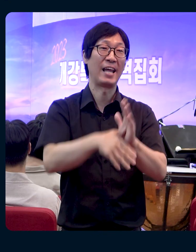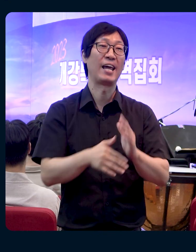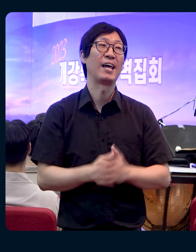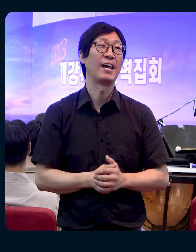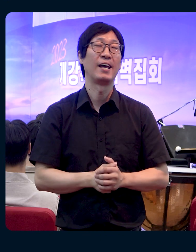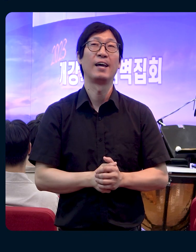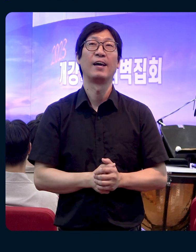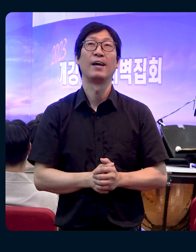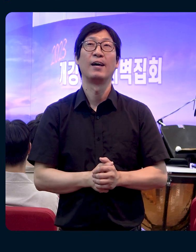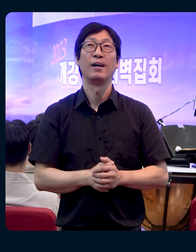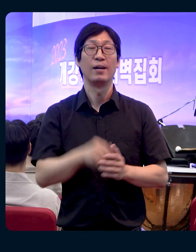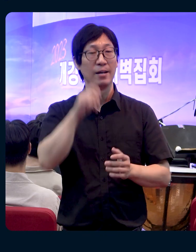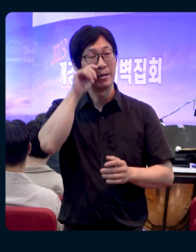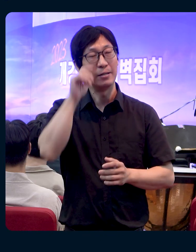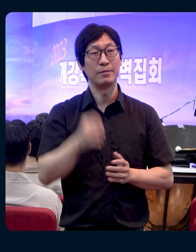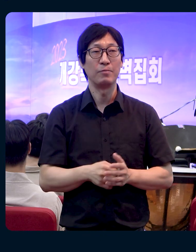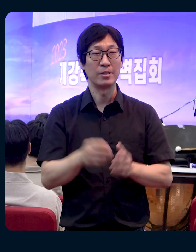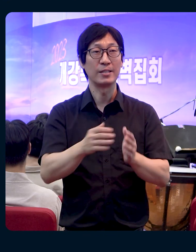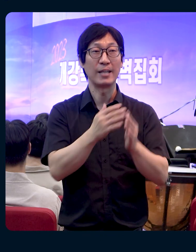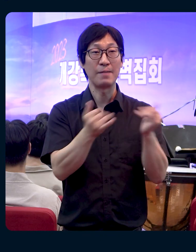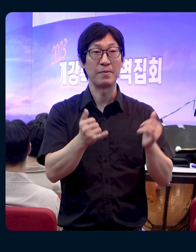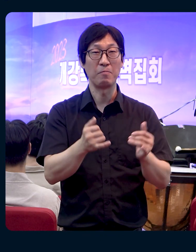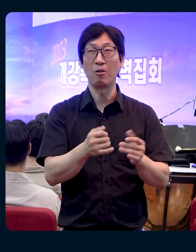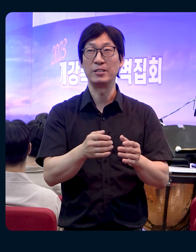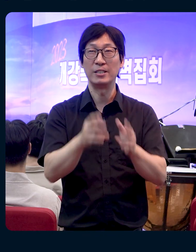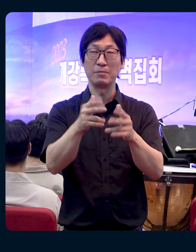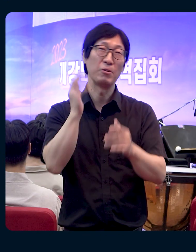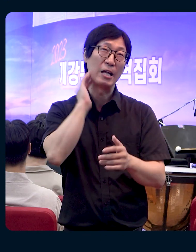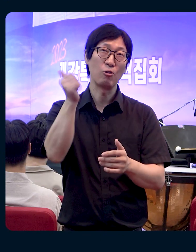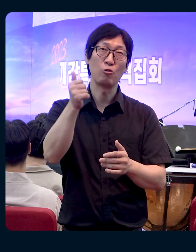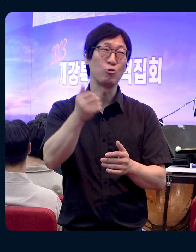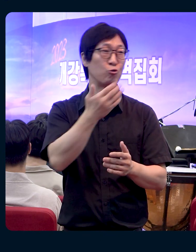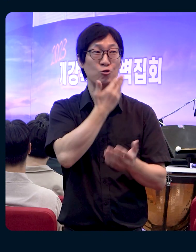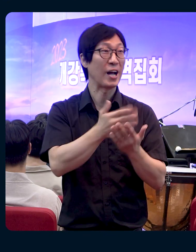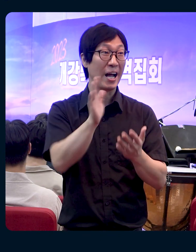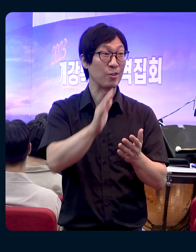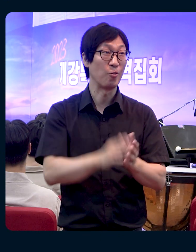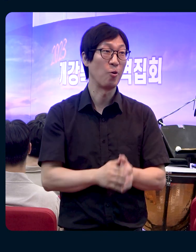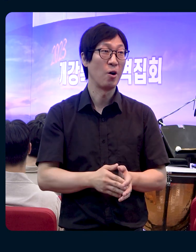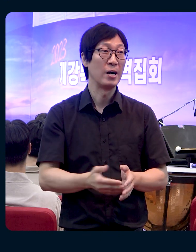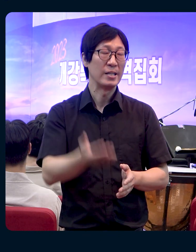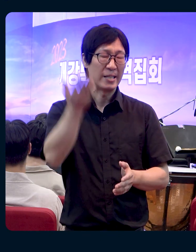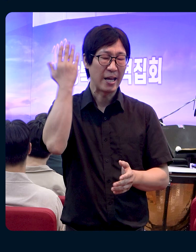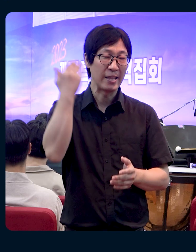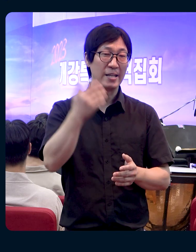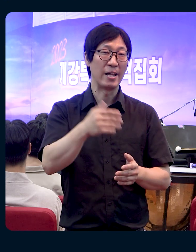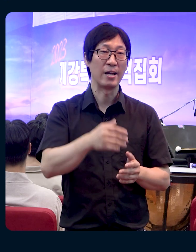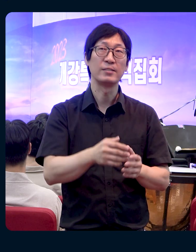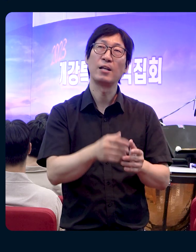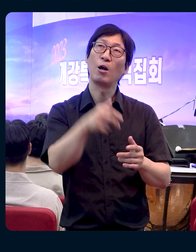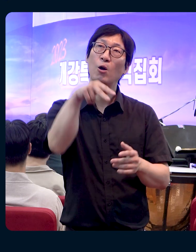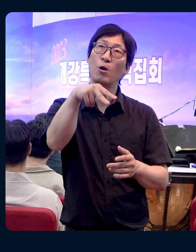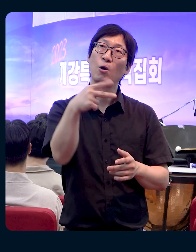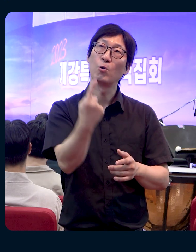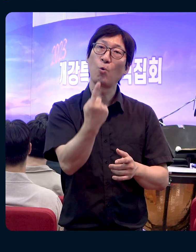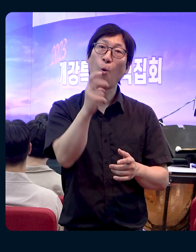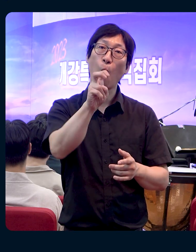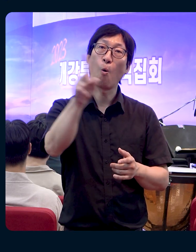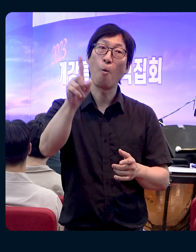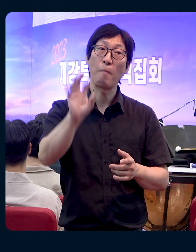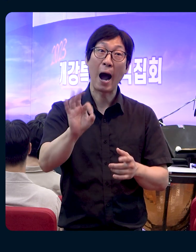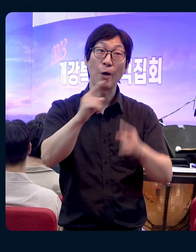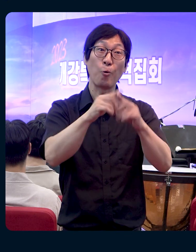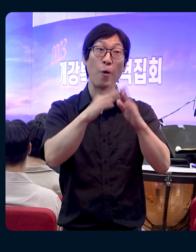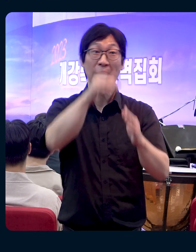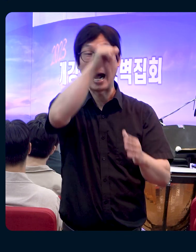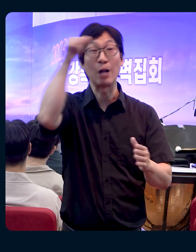하여간 그분의 평가는 왔다 갔다 하시겠지만 하여간 그 소망교회 장로님이셨잖아요. 그러니까 그래서